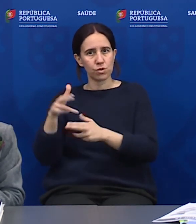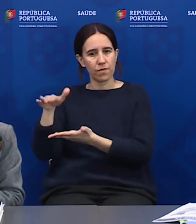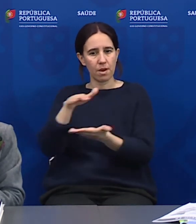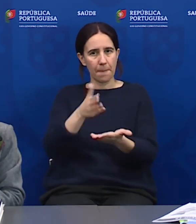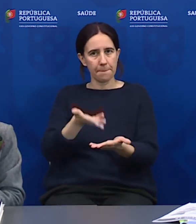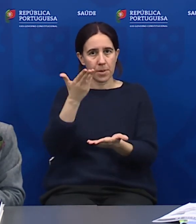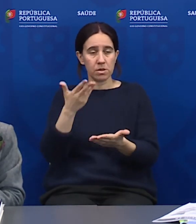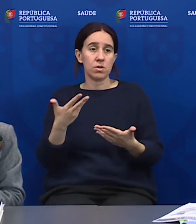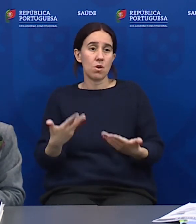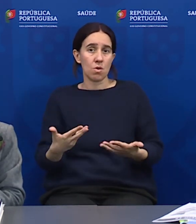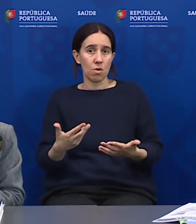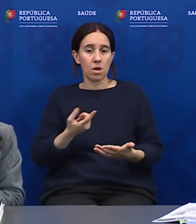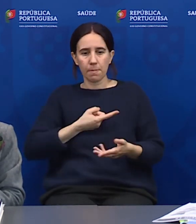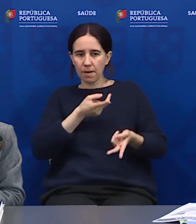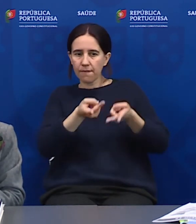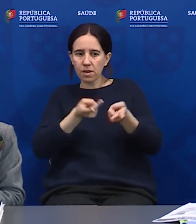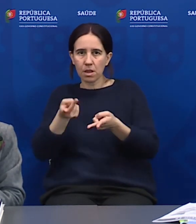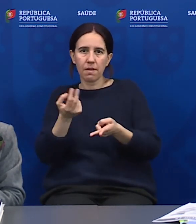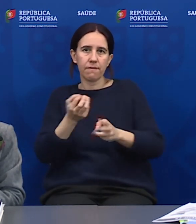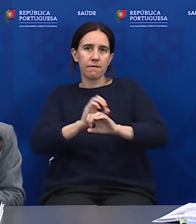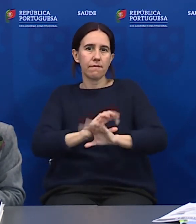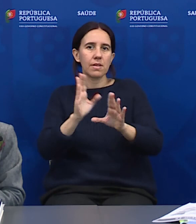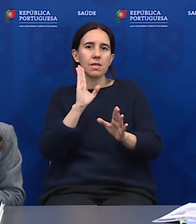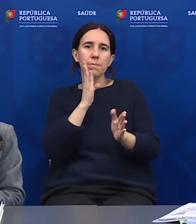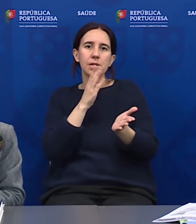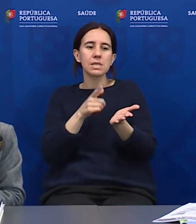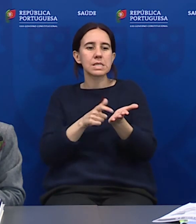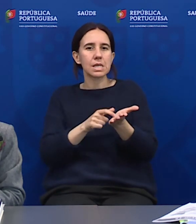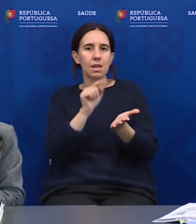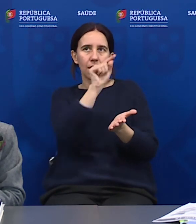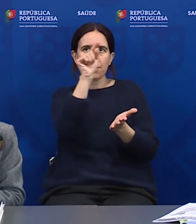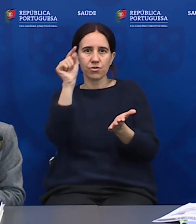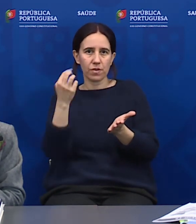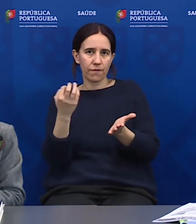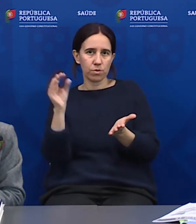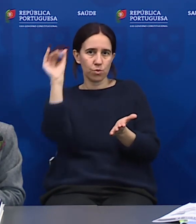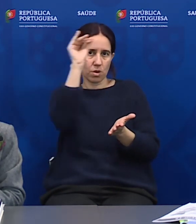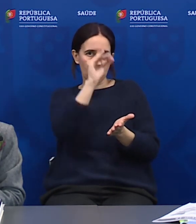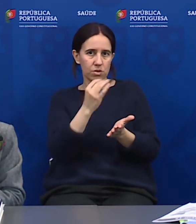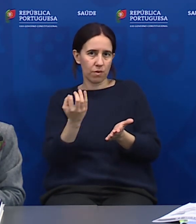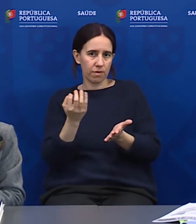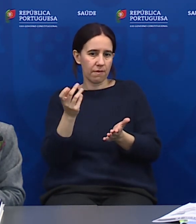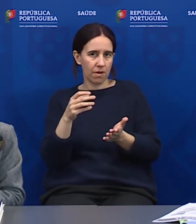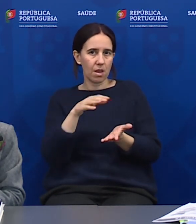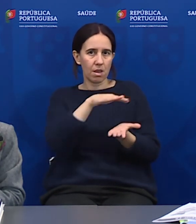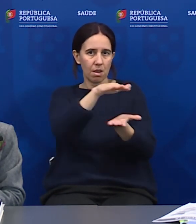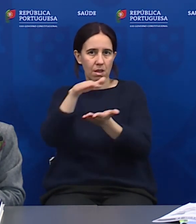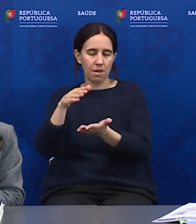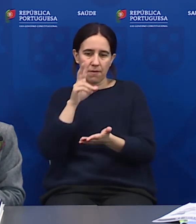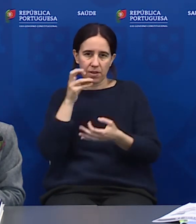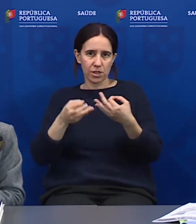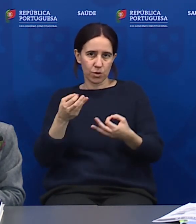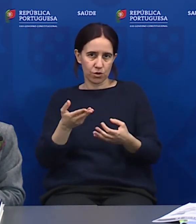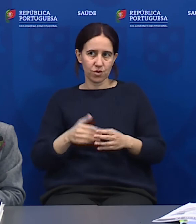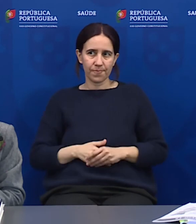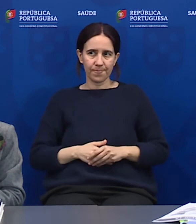capacidade. Agora terão que ser avaliadas, obviamente, de acordo com as respectivas necessidades, os locais onde irão ser colocados esses ventiladores.